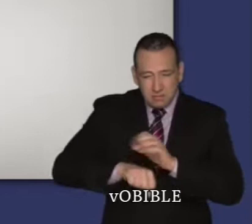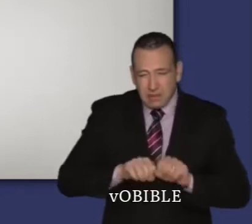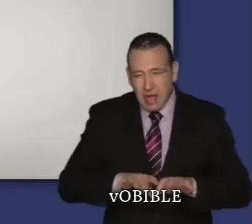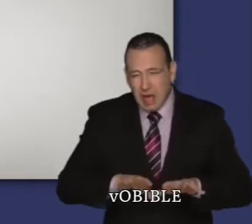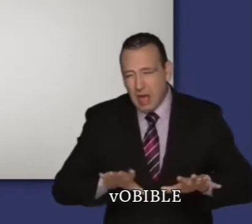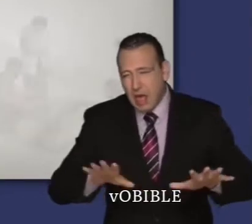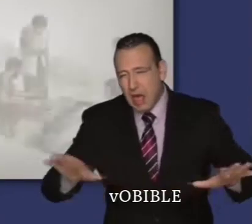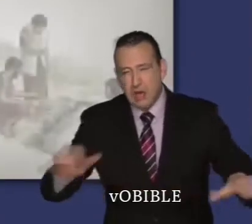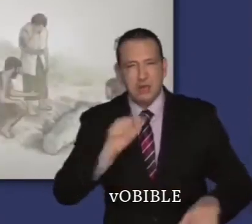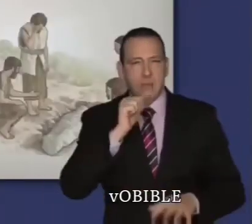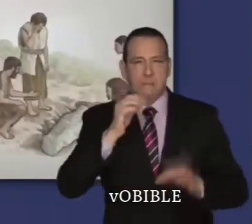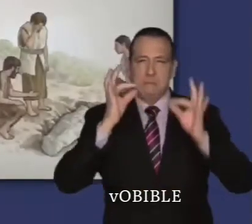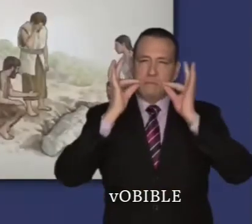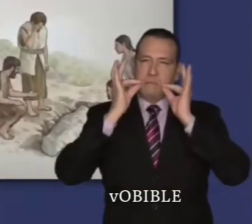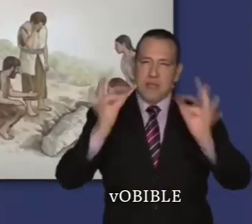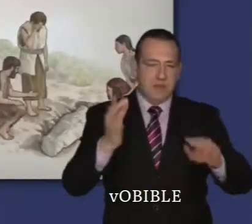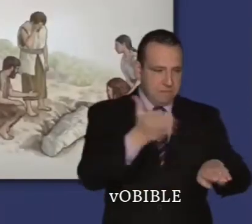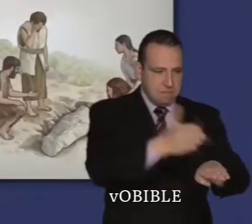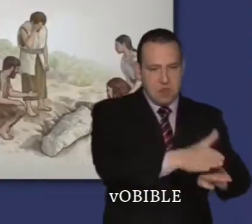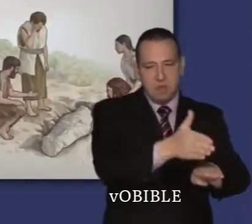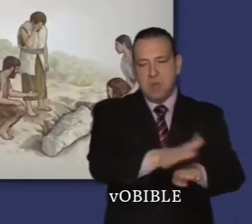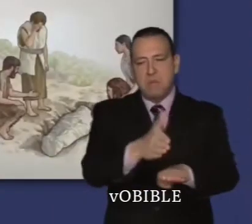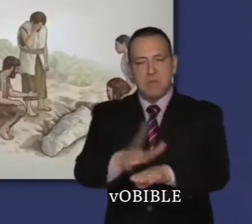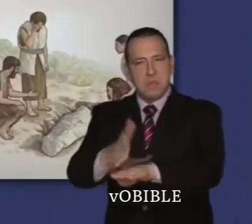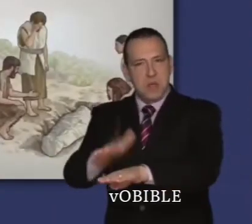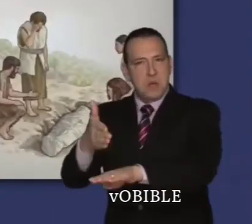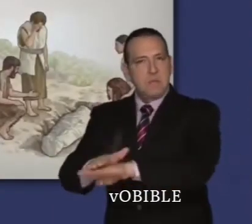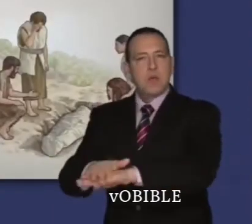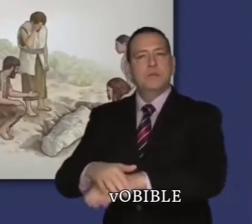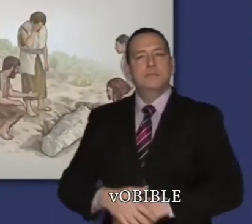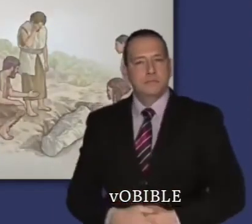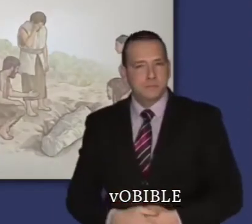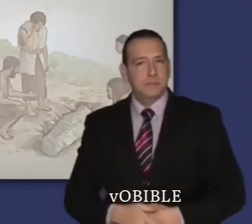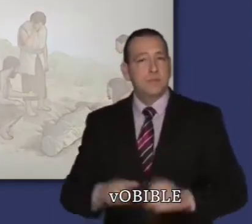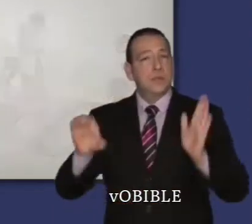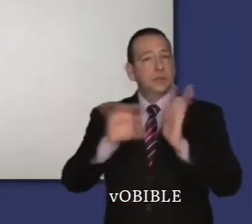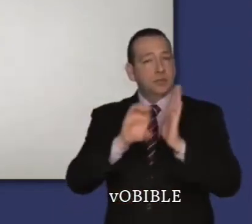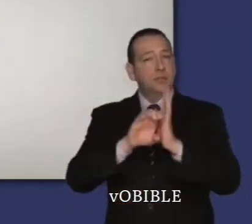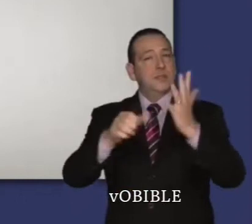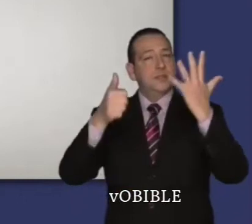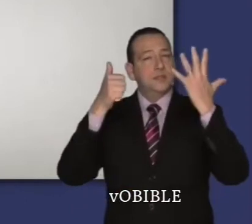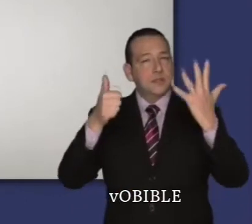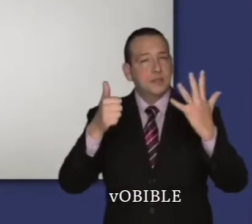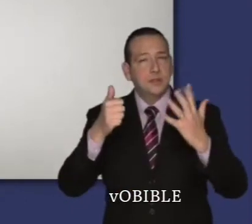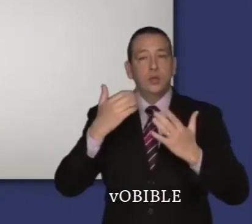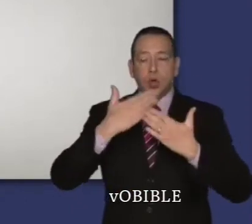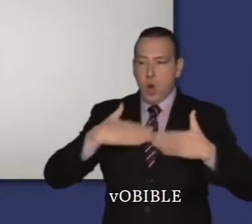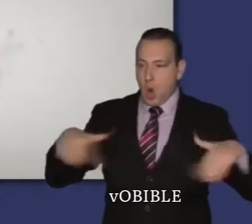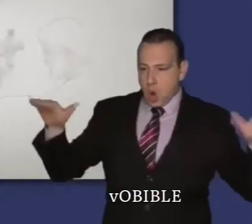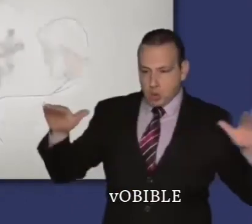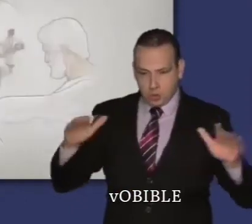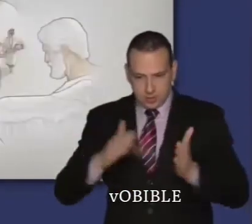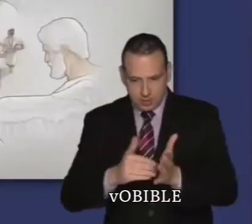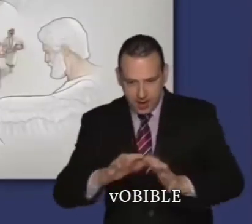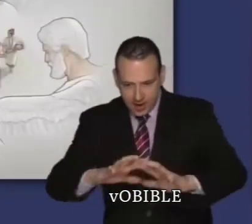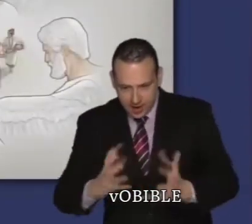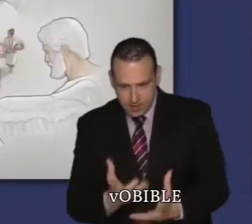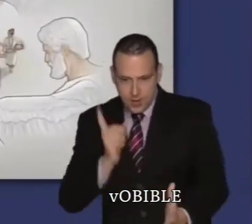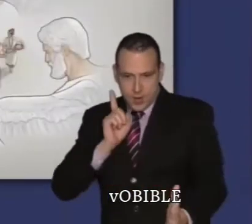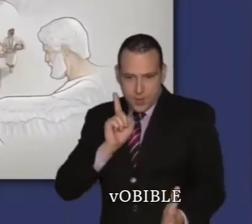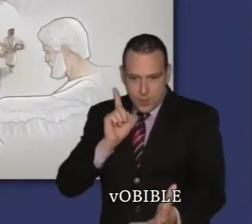désobéissance et fait ainsi entrer le péché et la mort dans la famille humaine. Dans le chapitre 6, des anges